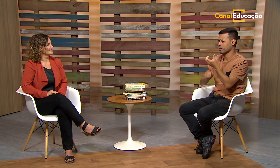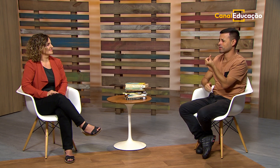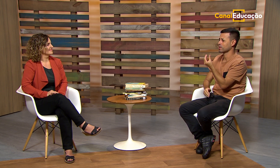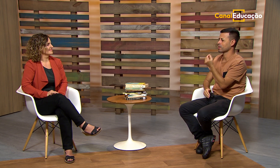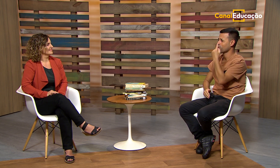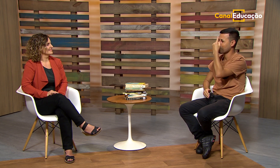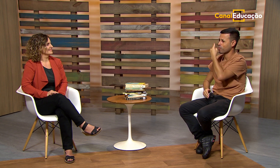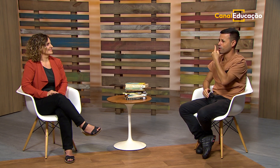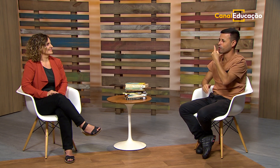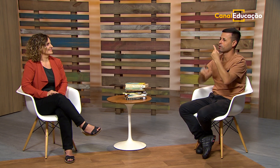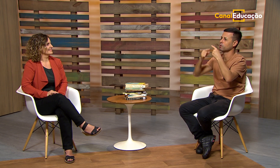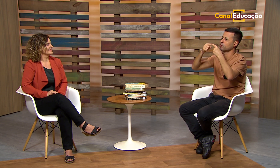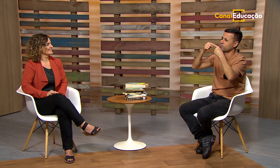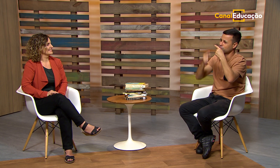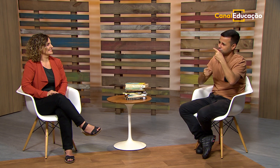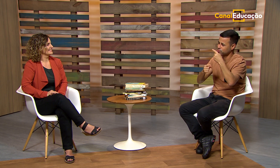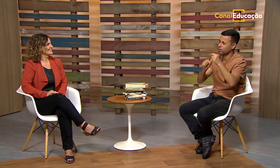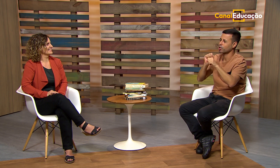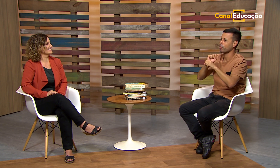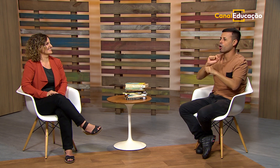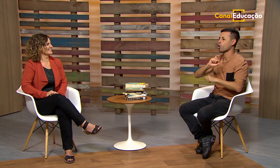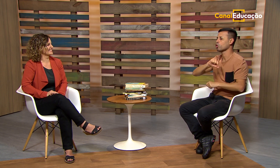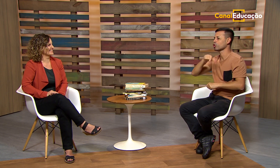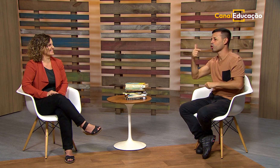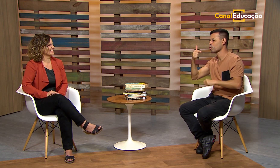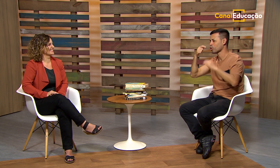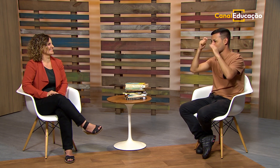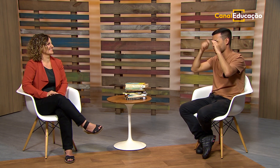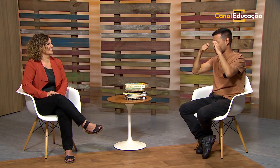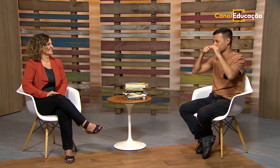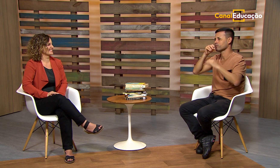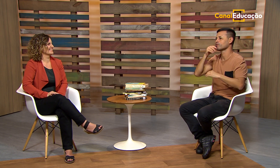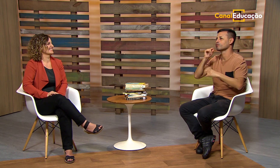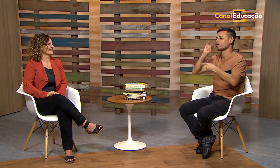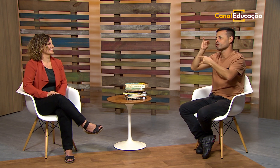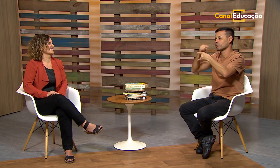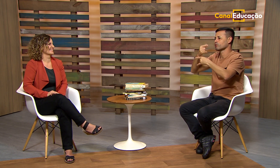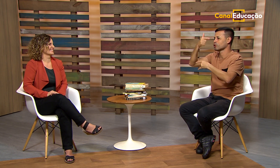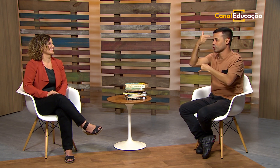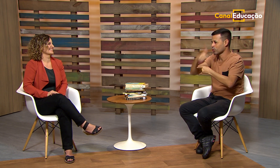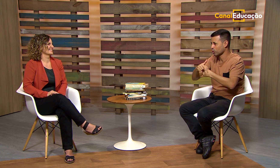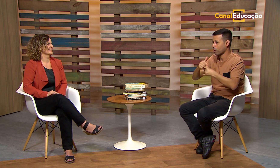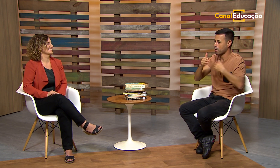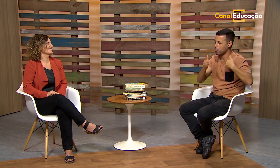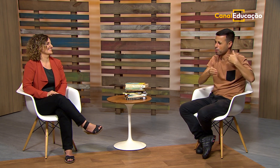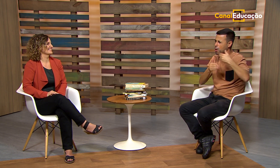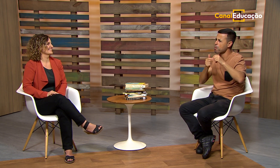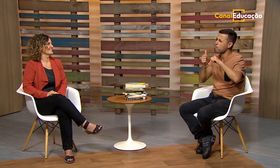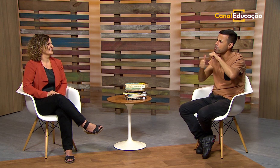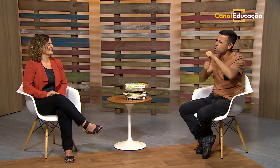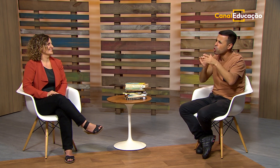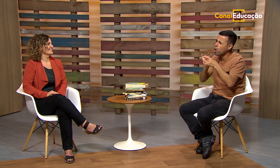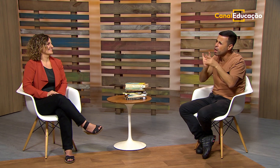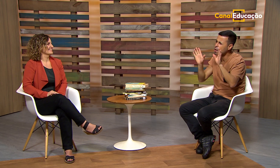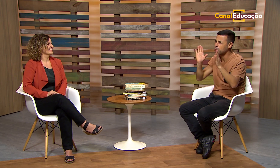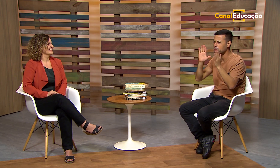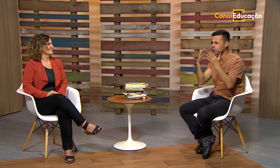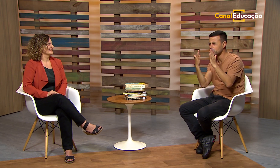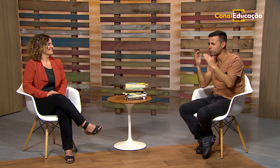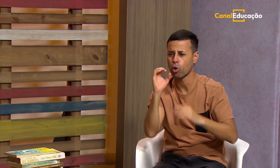saúde. Porém, no começo das lives, eu tinha um limite de 60 minutos, e ao expirar o tempo, o sinal caía. No mês de outubro